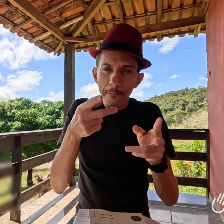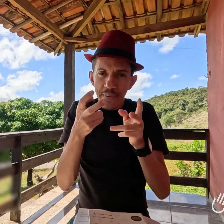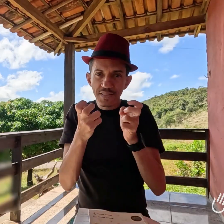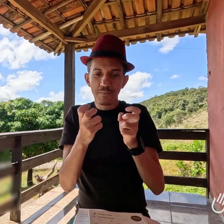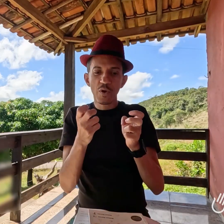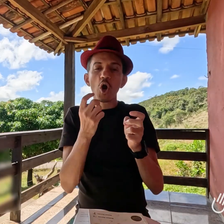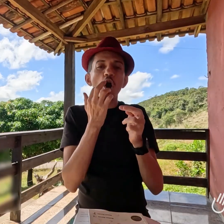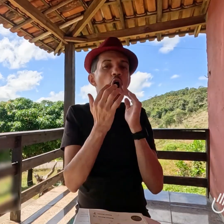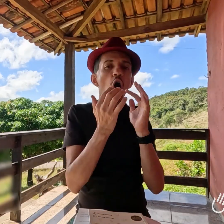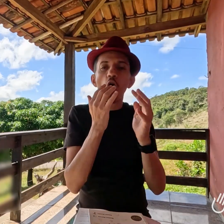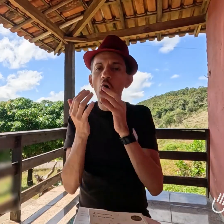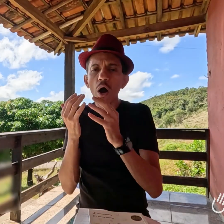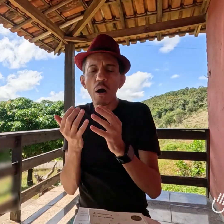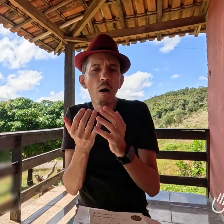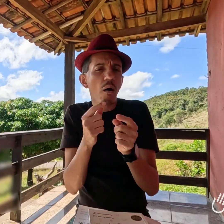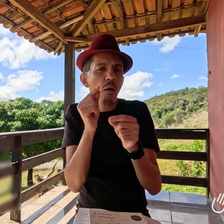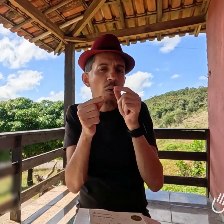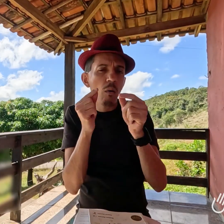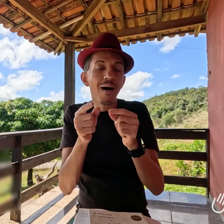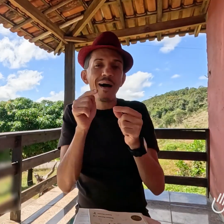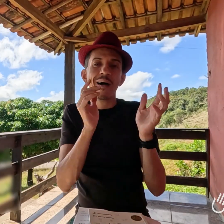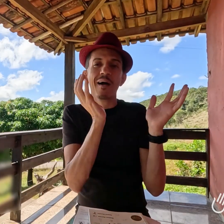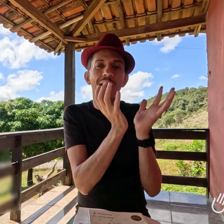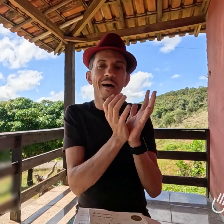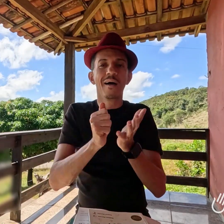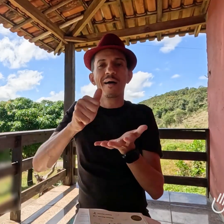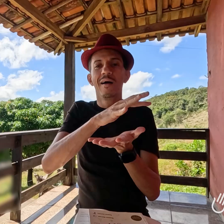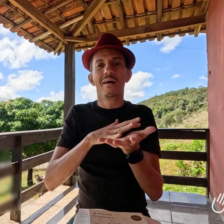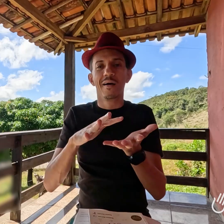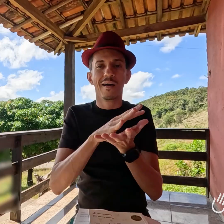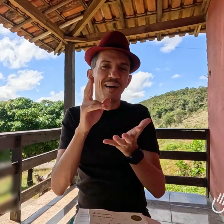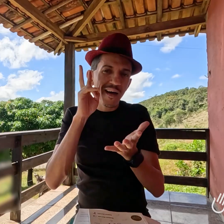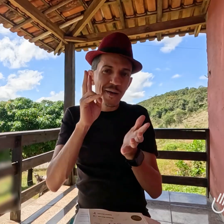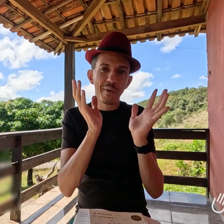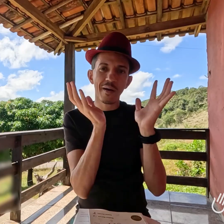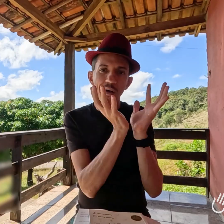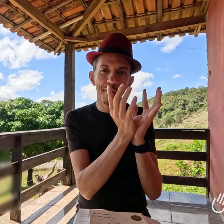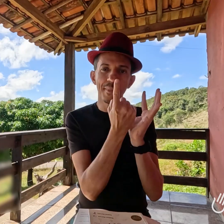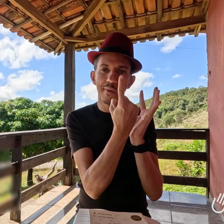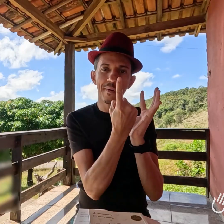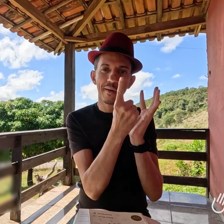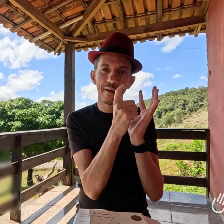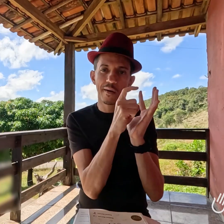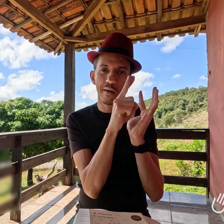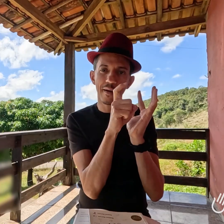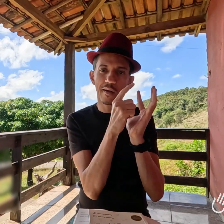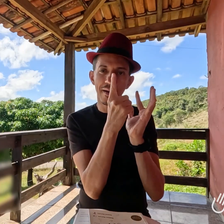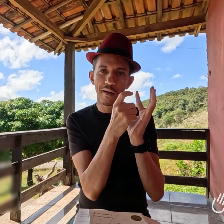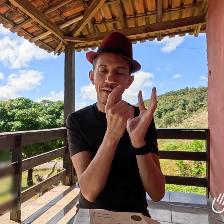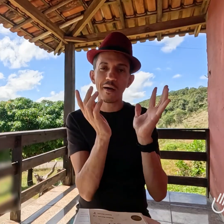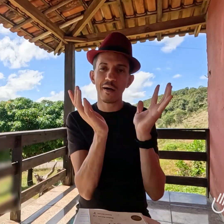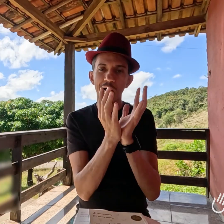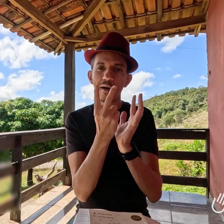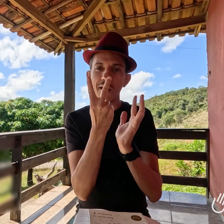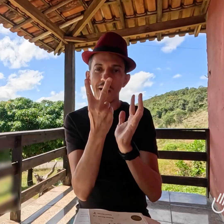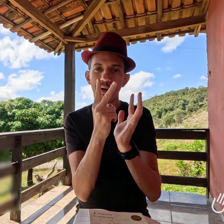volume considerável. Elas são coloridas por quê? Porque cada cor indica um grupo de configurações de mão da escrita de